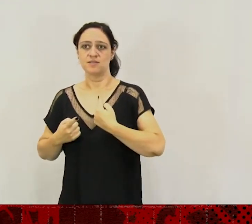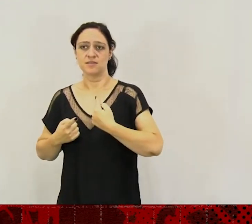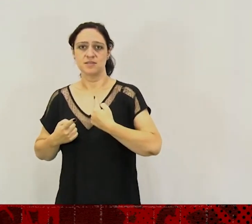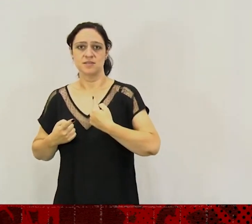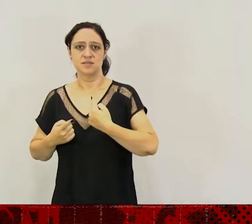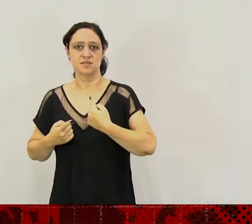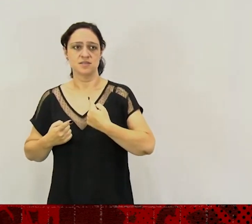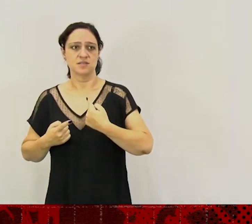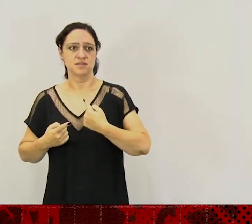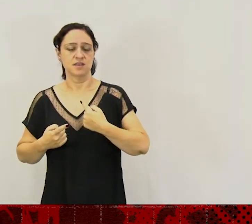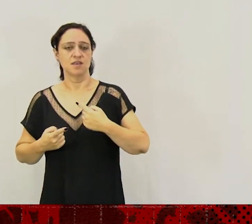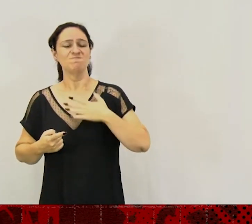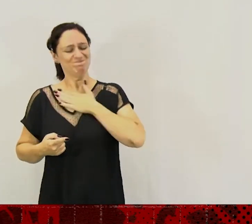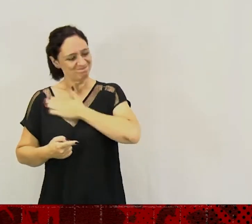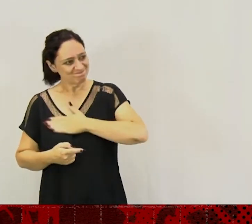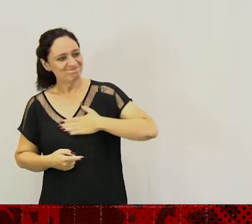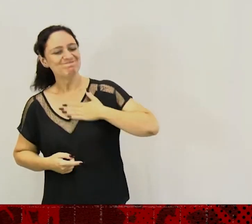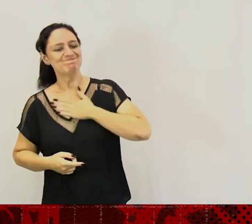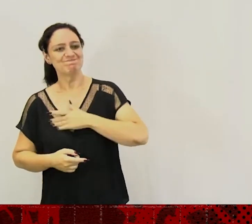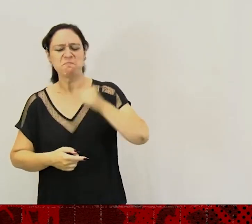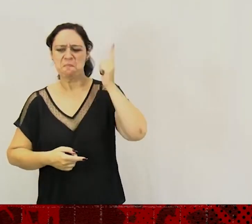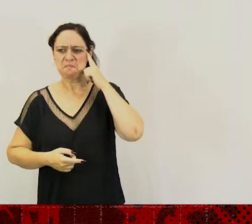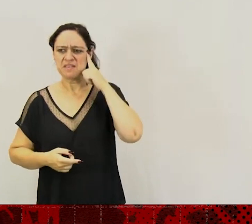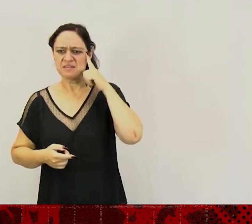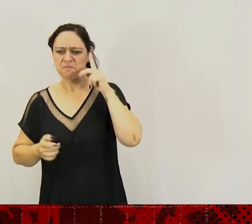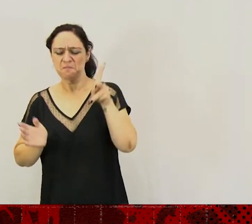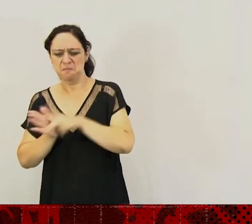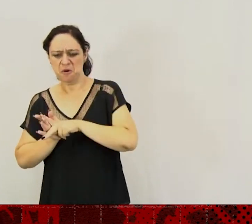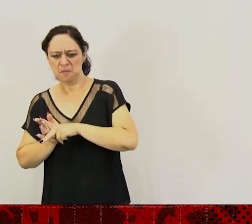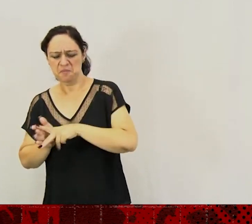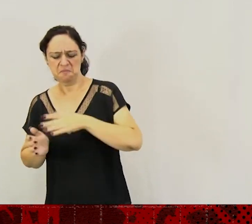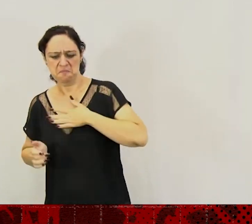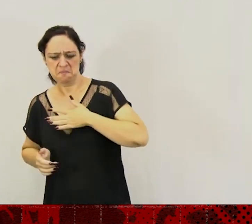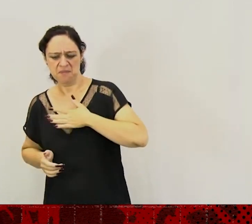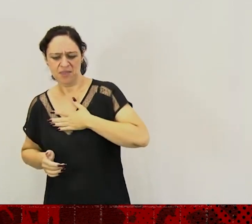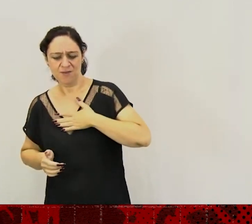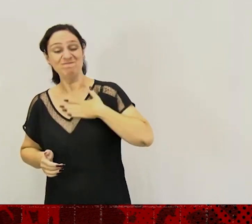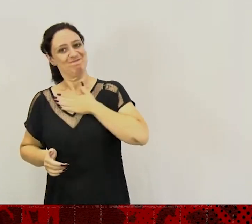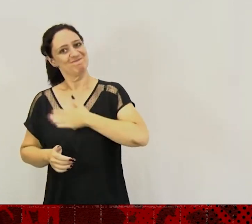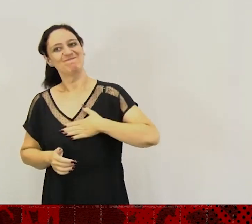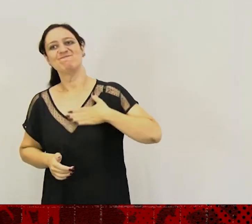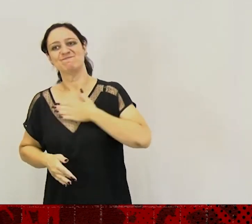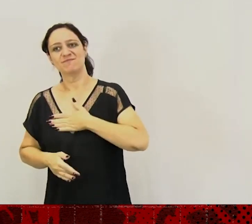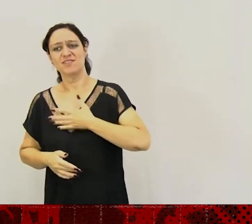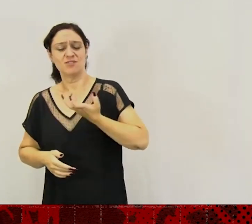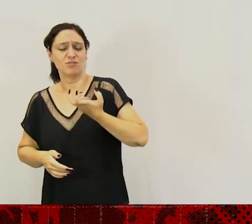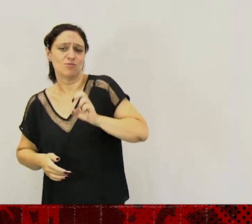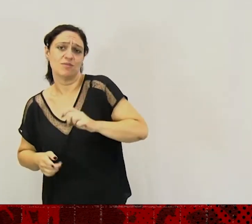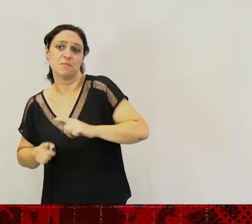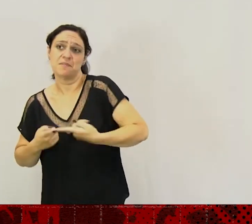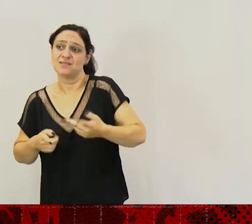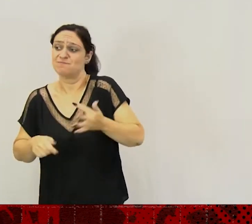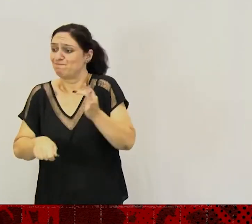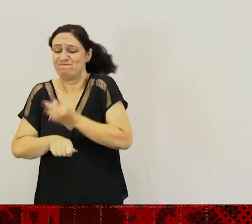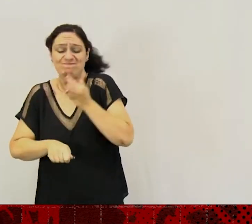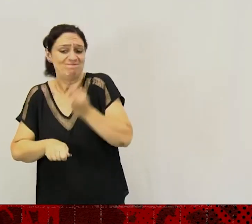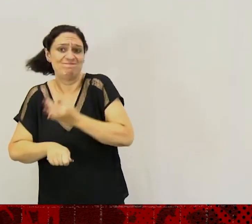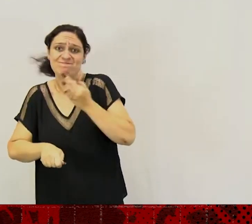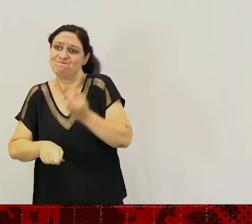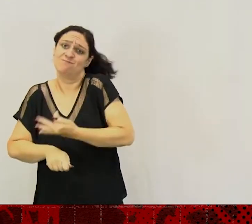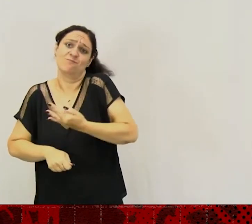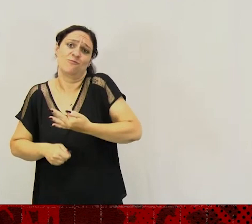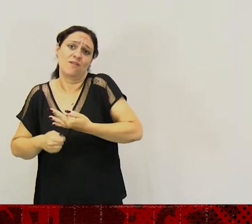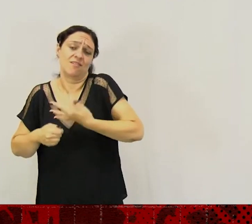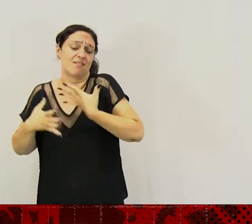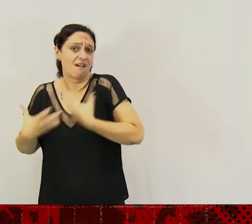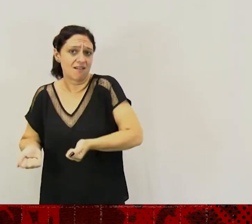nós satisfazíamos esses pensamentos. Nós não queríamos, mas acabávamos cedendo. Eles